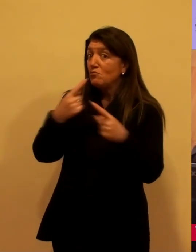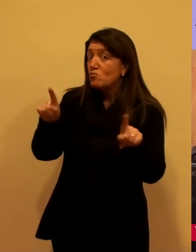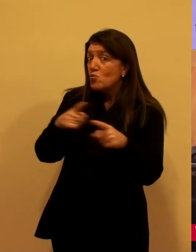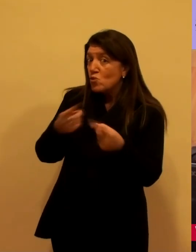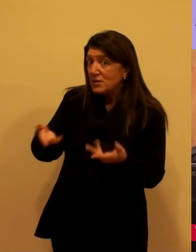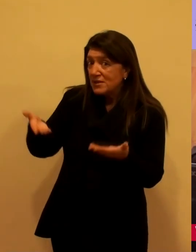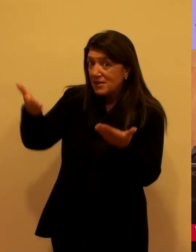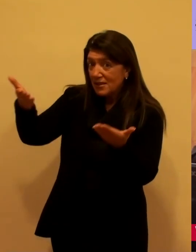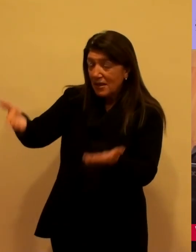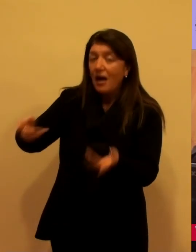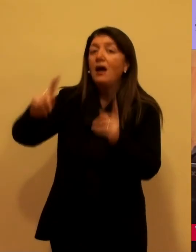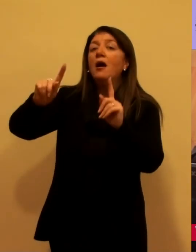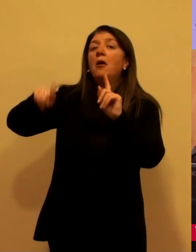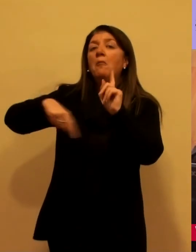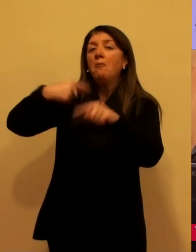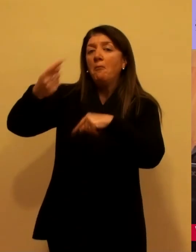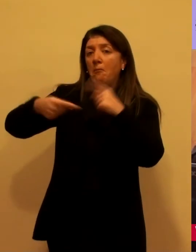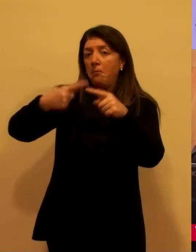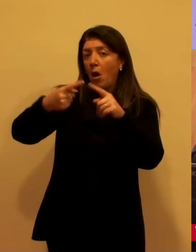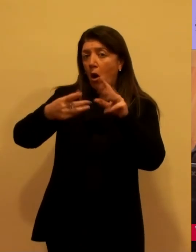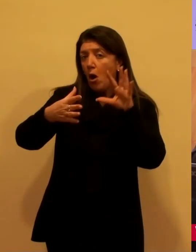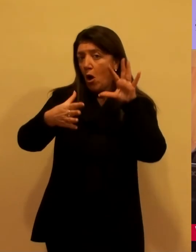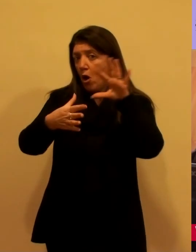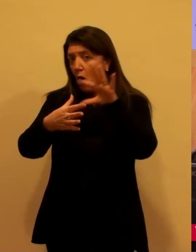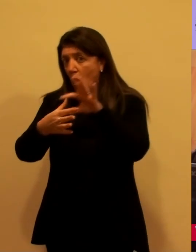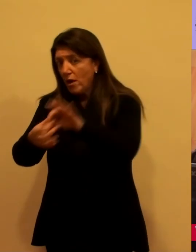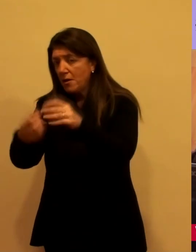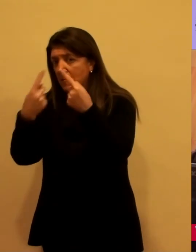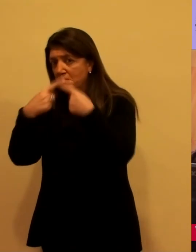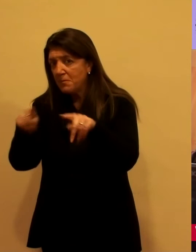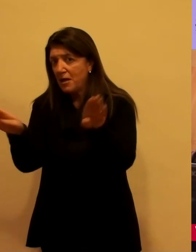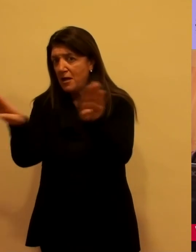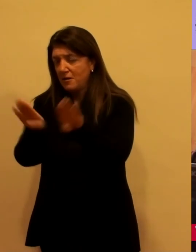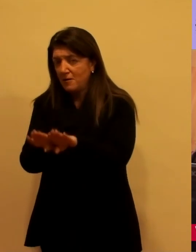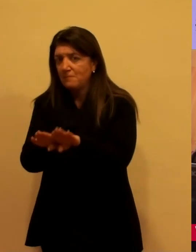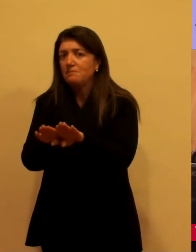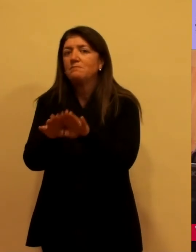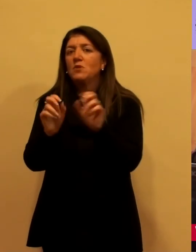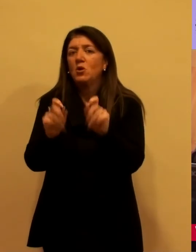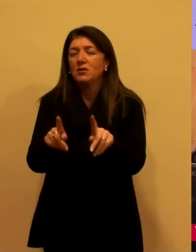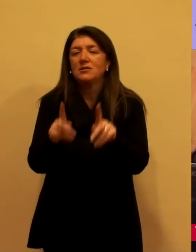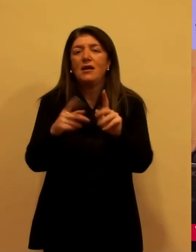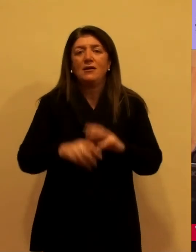e poi concludi brevemente. Benissimo. Dopo. Va bene. Ci ascoltiamo Roxanne.